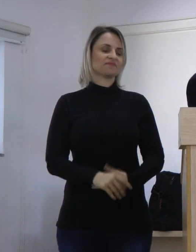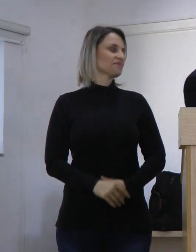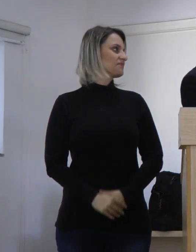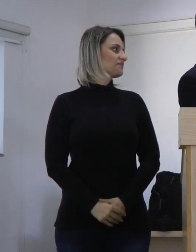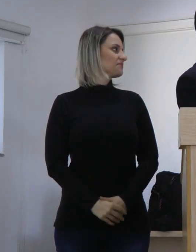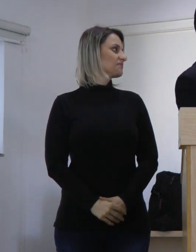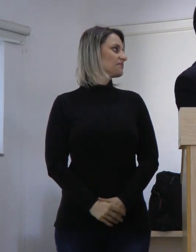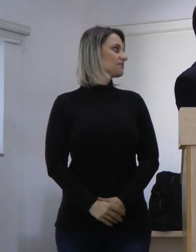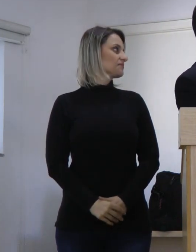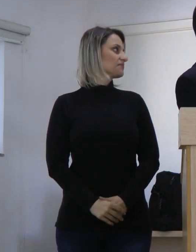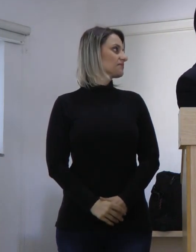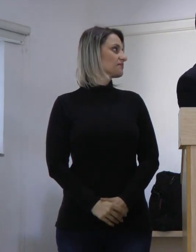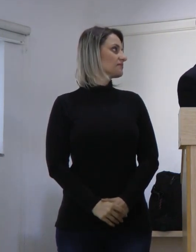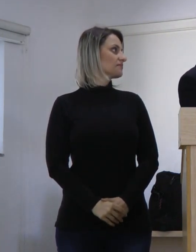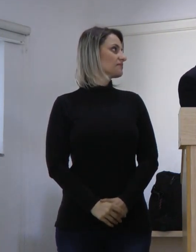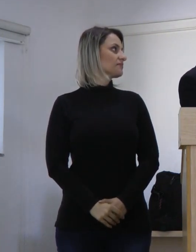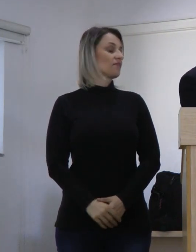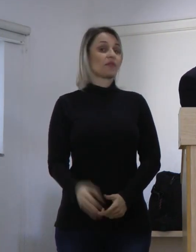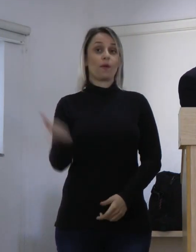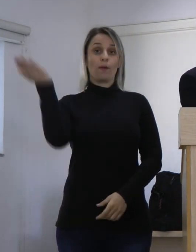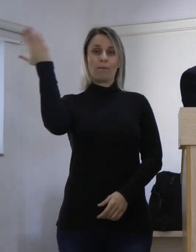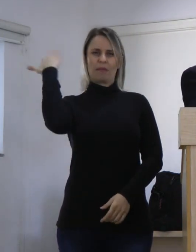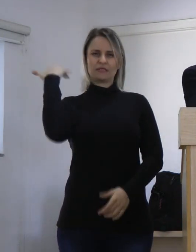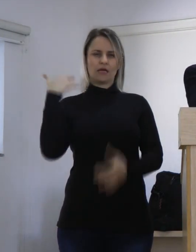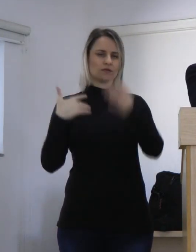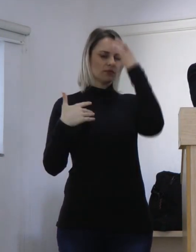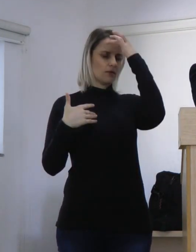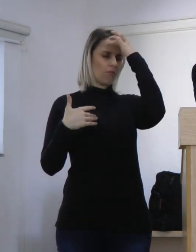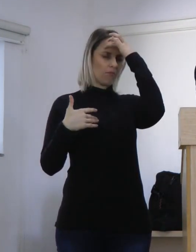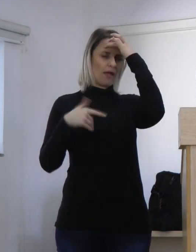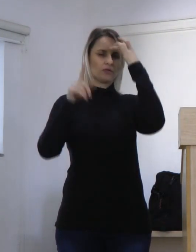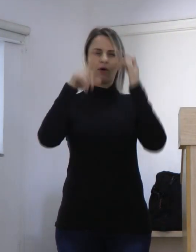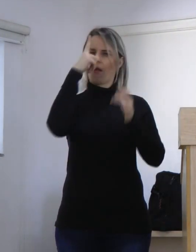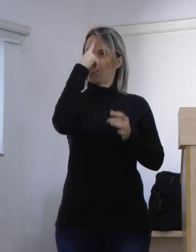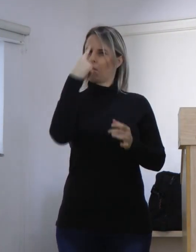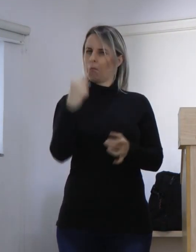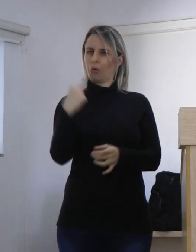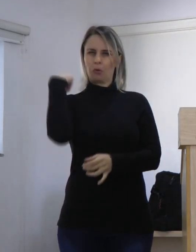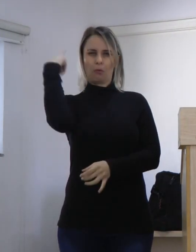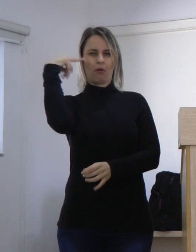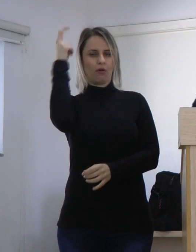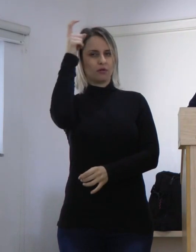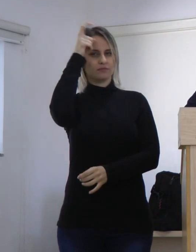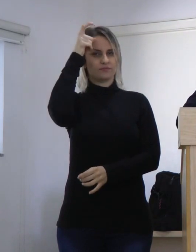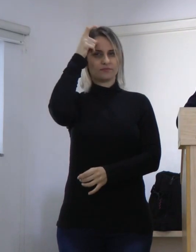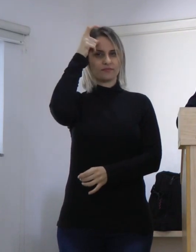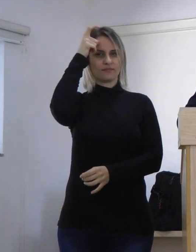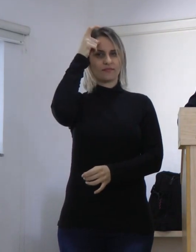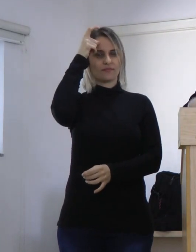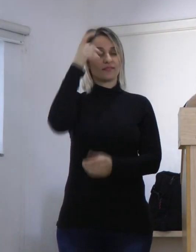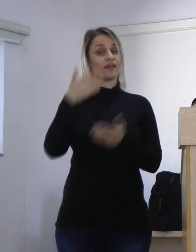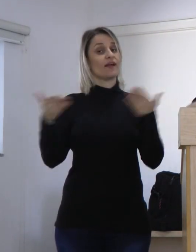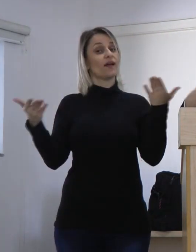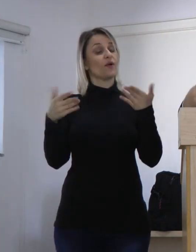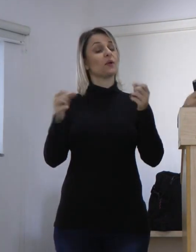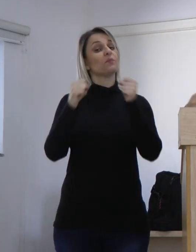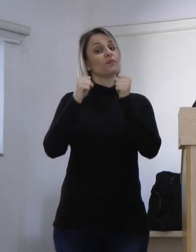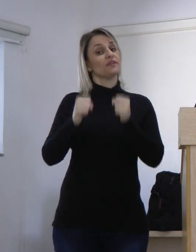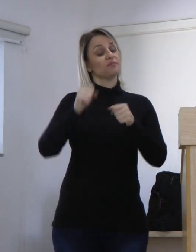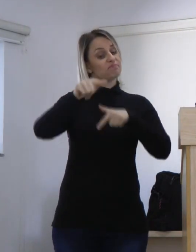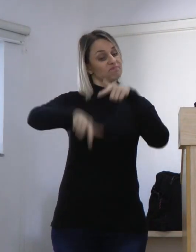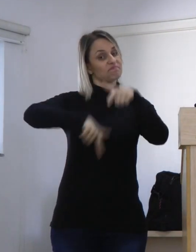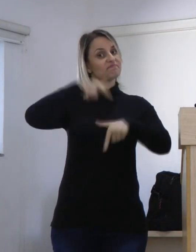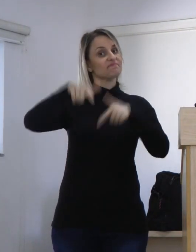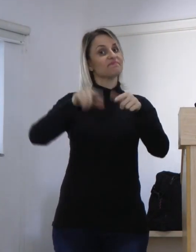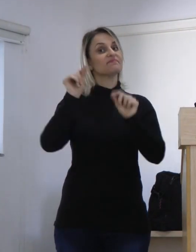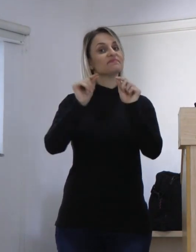Antes os médiuns nós éramos chamados de bruxos, loucos, endemoniados. E agora podemos ser trabalhadores de